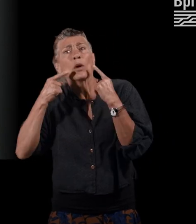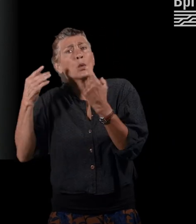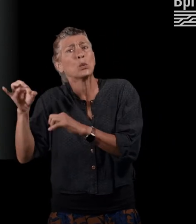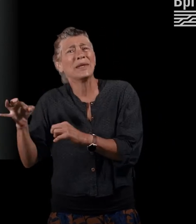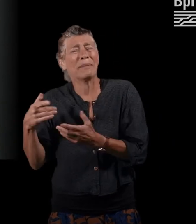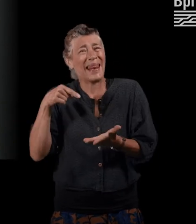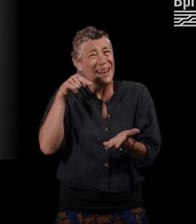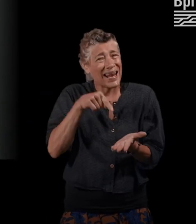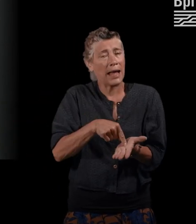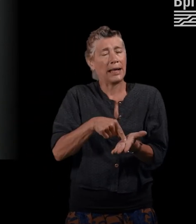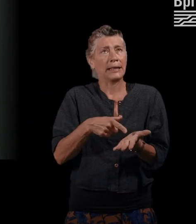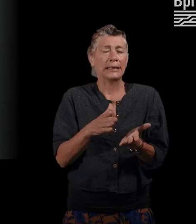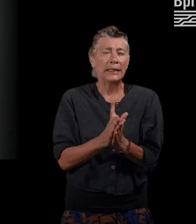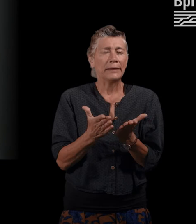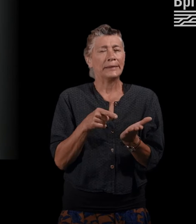écriture-là